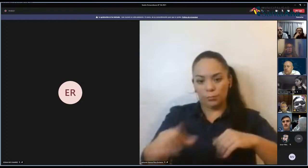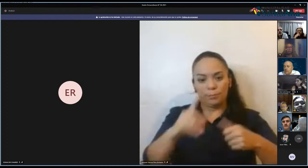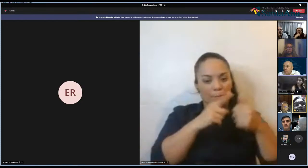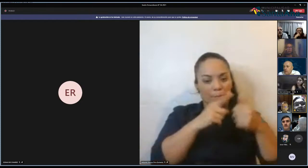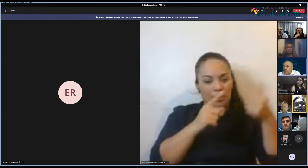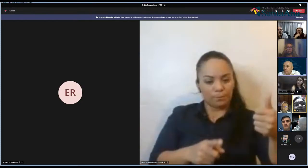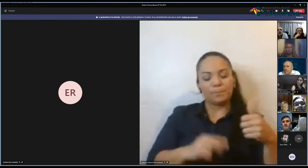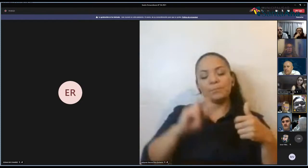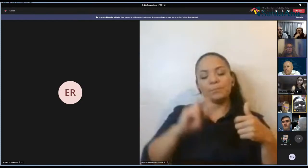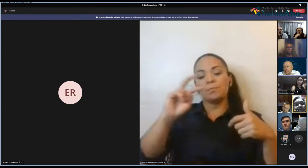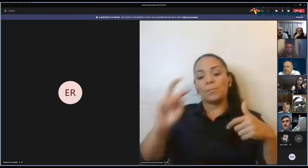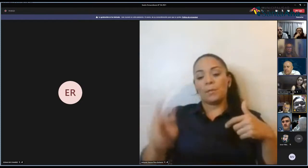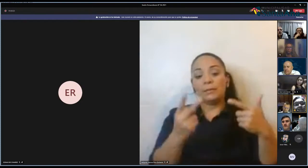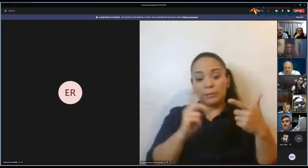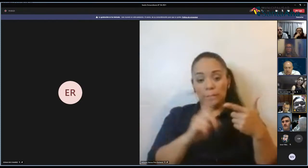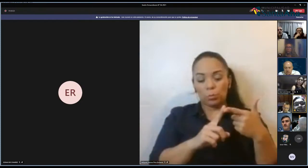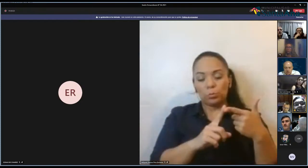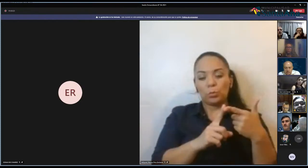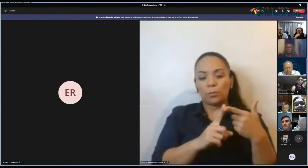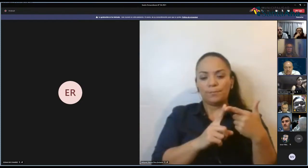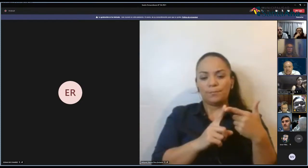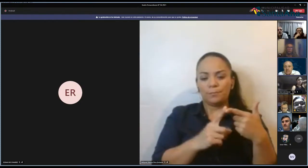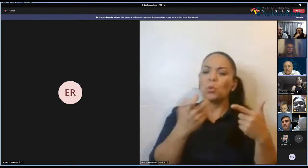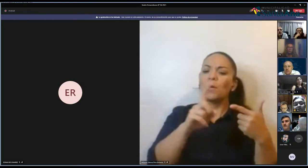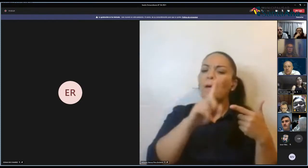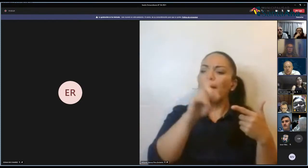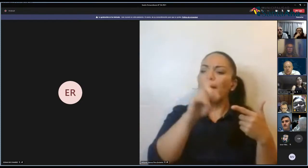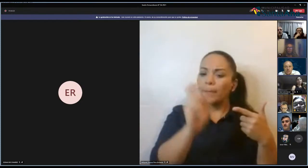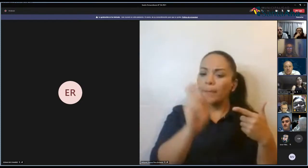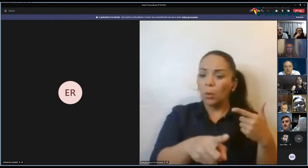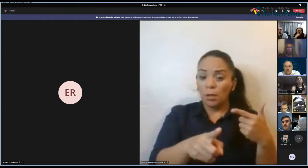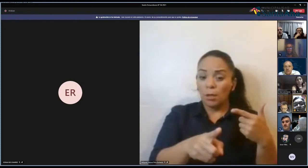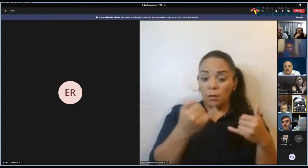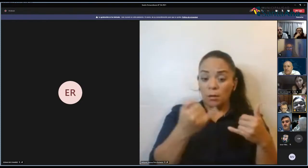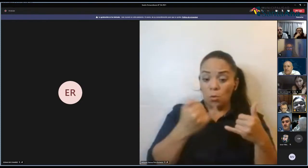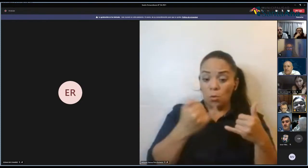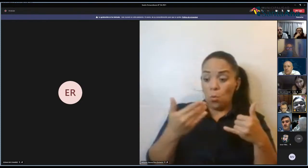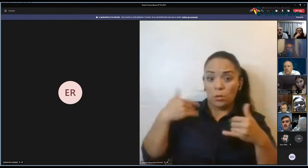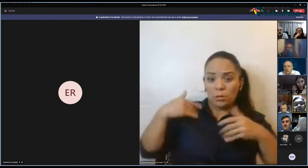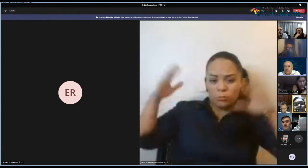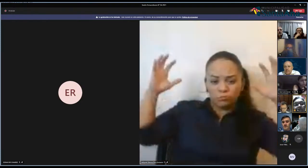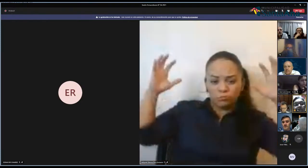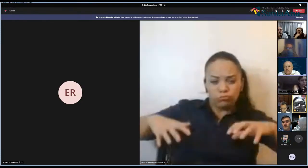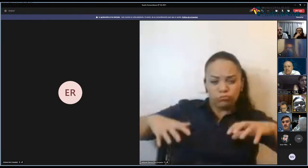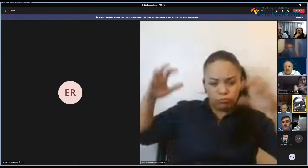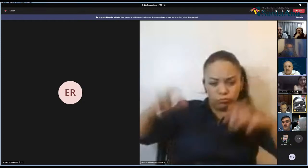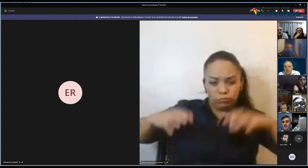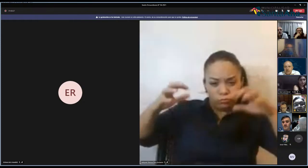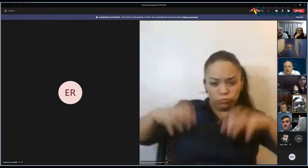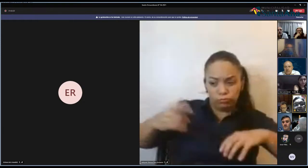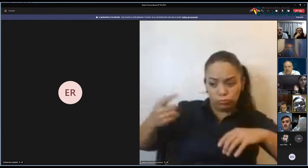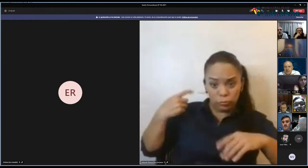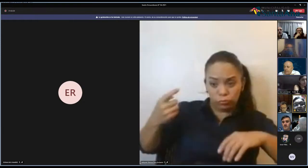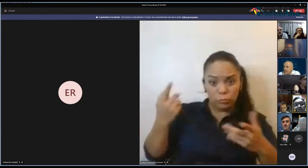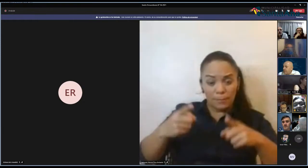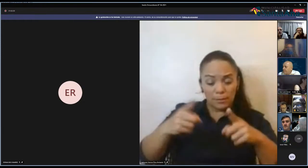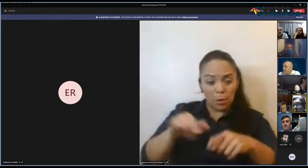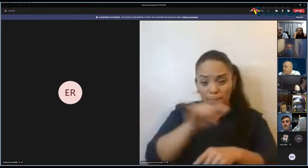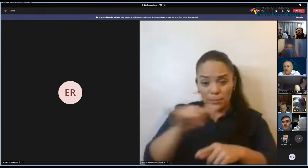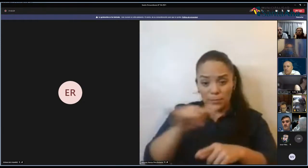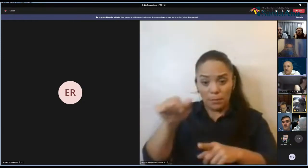lado quisiera consultarle si en los últimos aguaceros que han habido se ha presentado la misma problemática